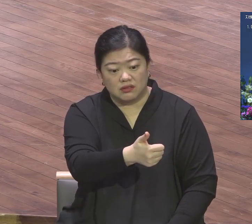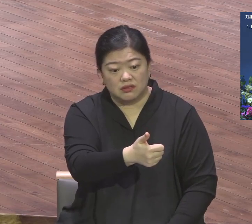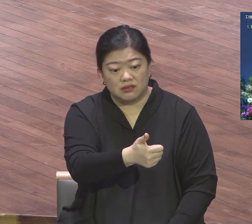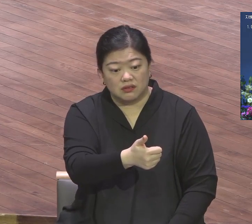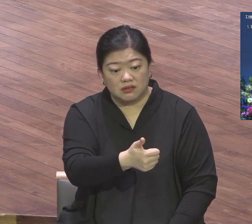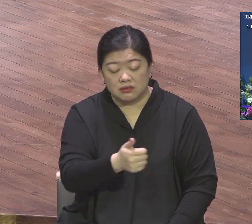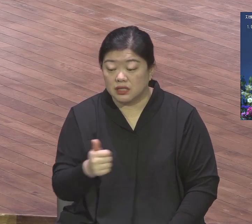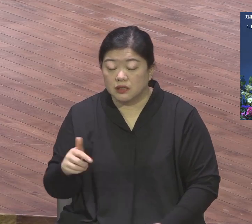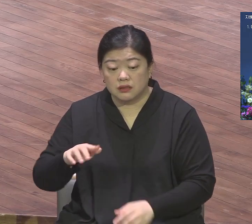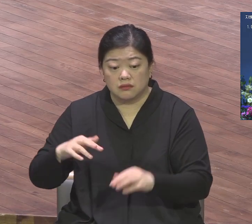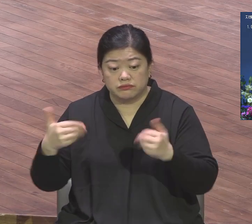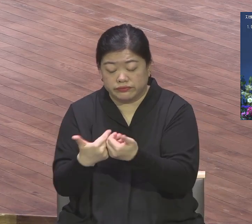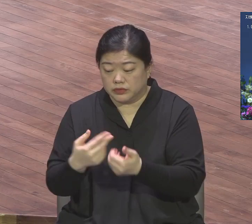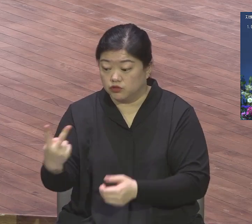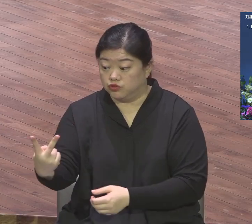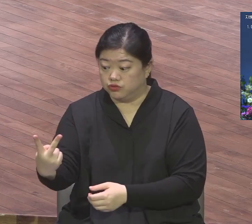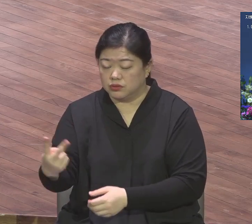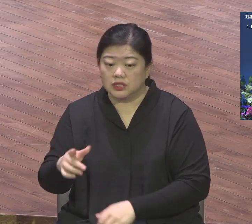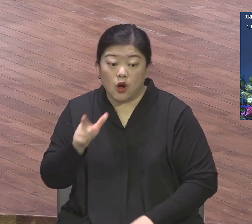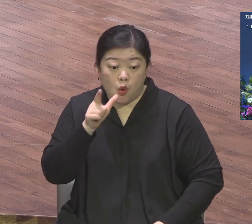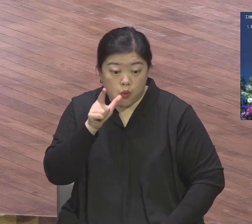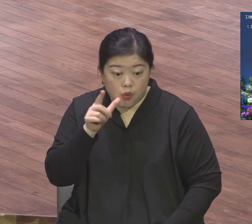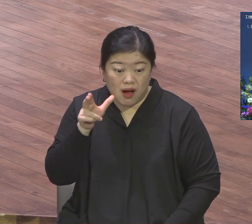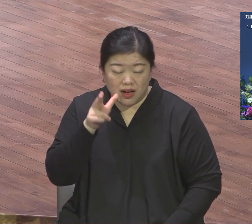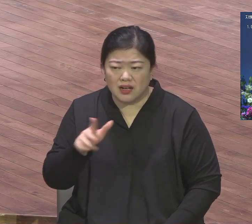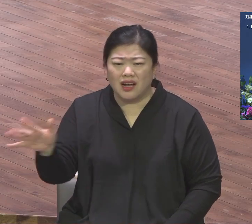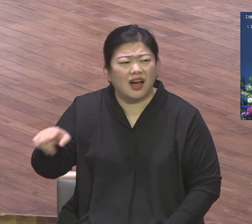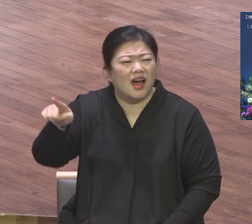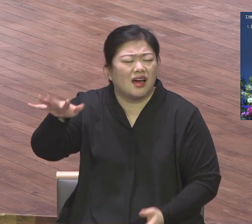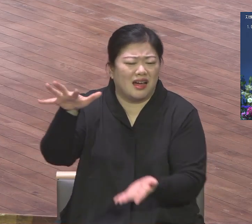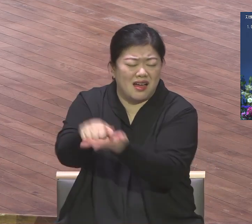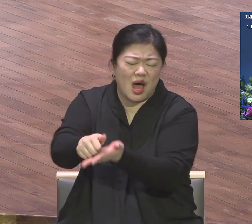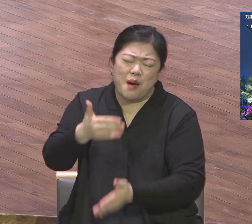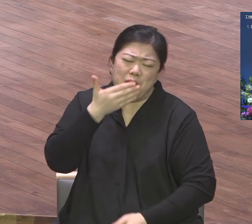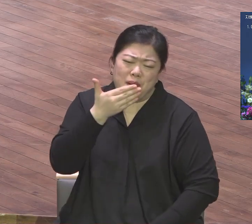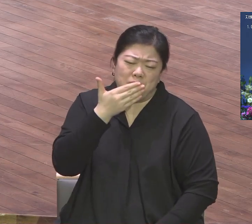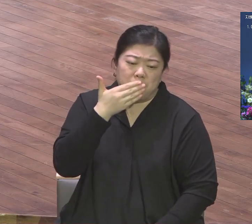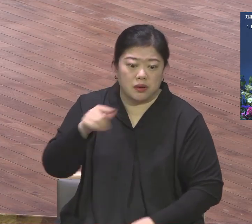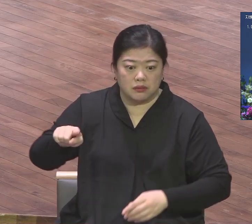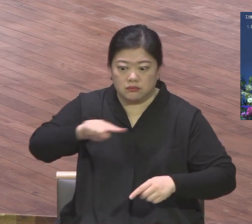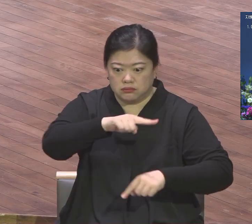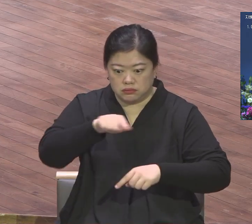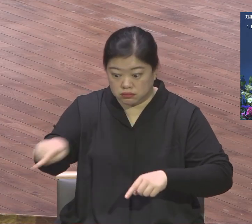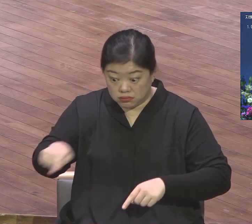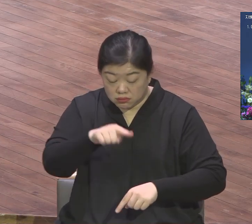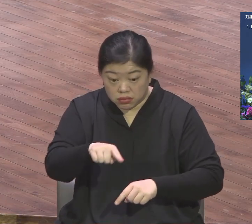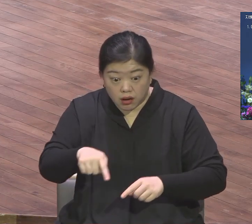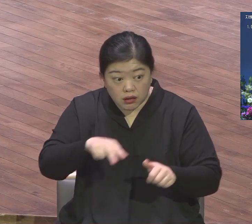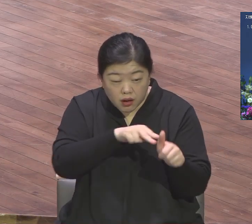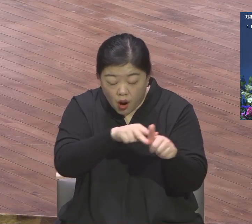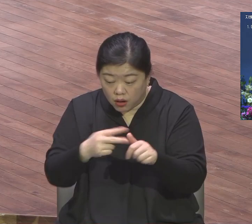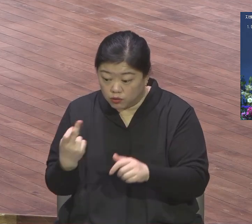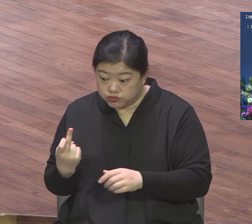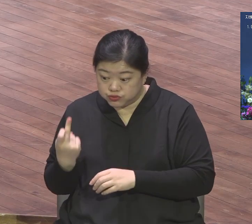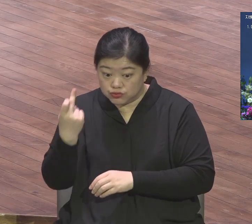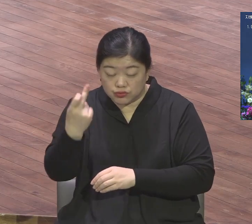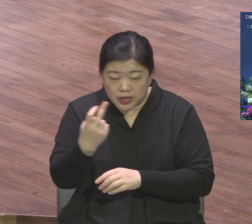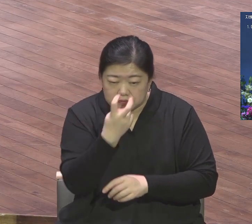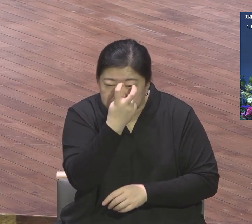그런데 여기서 갈렙은 저들은 우리 밥입니다. 똑같은 상황을 보고 와서 보고하는 이